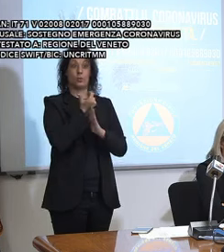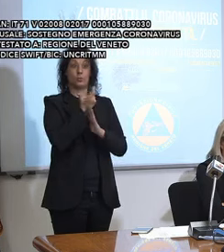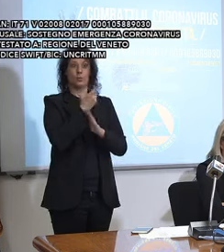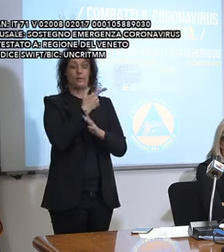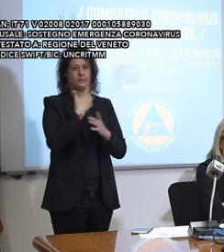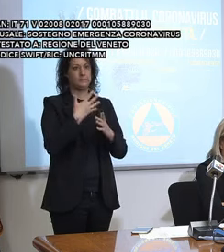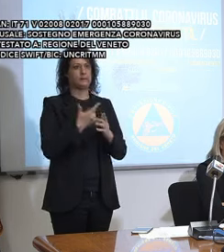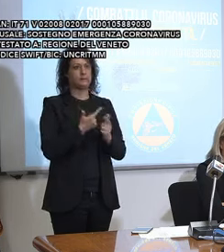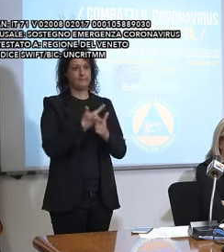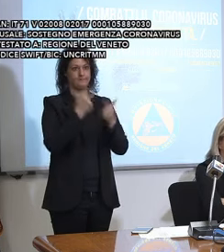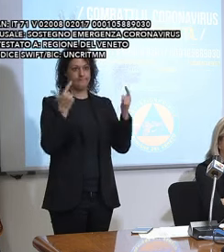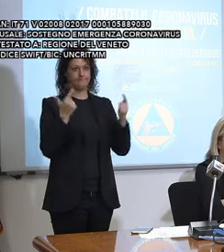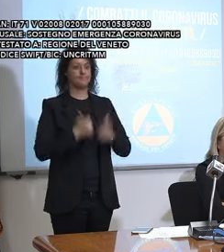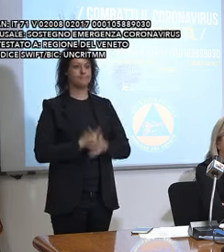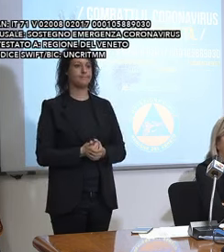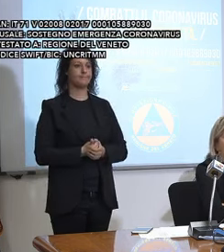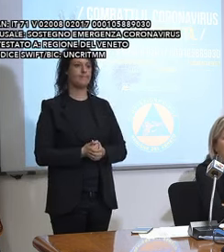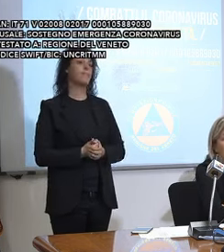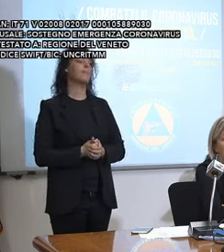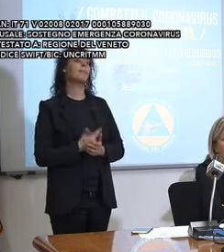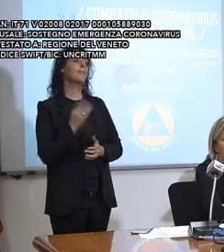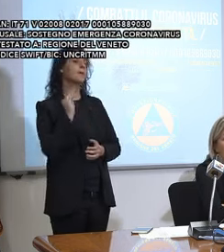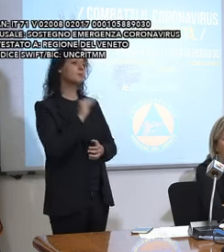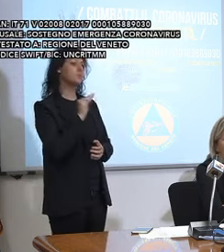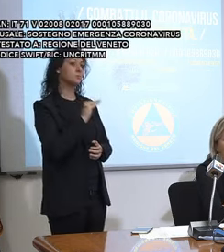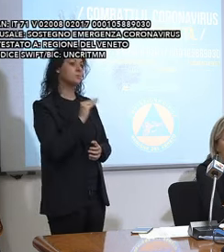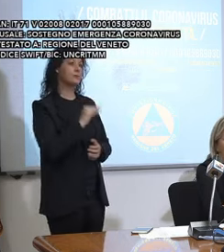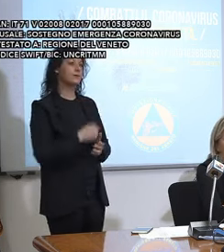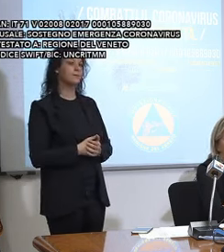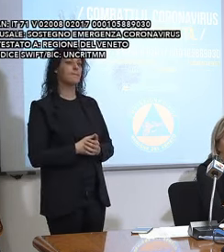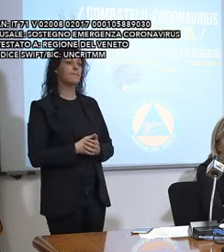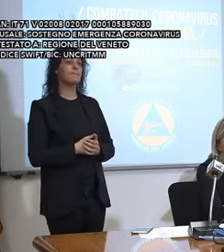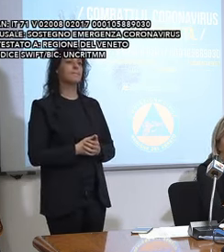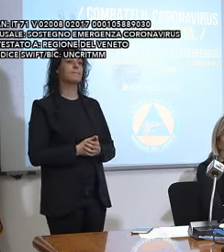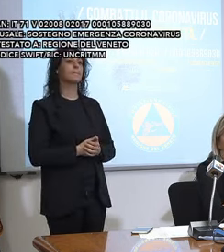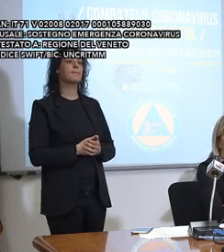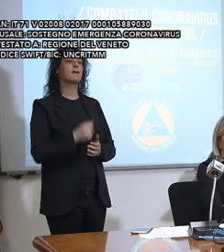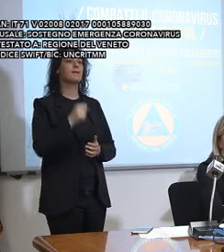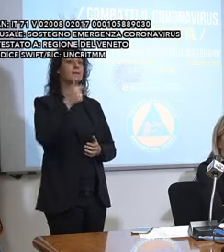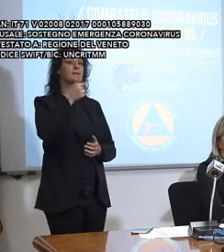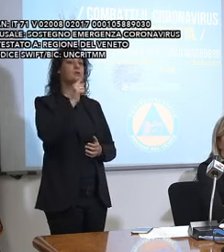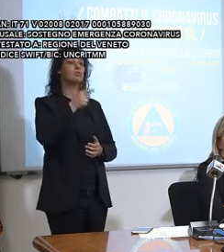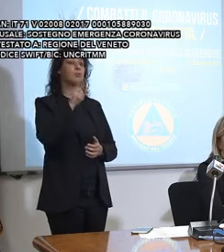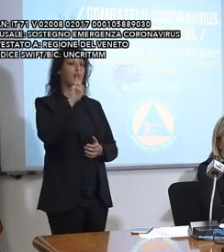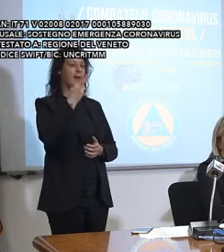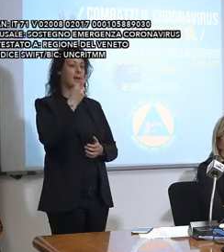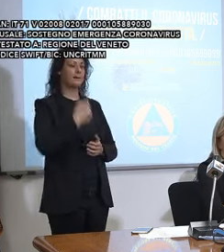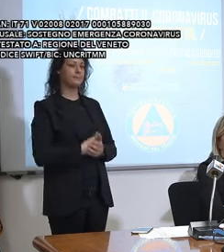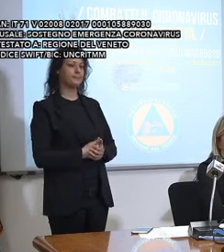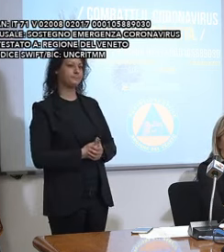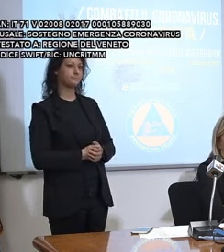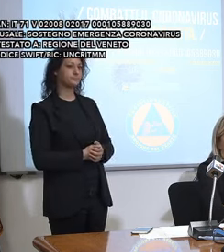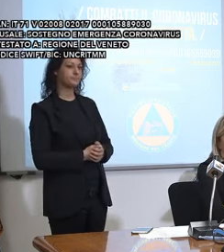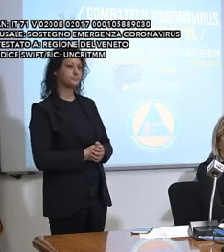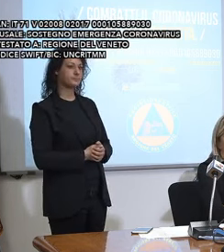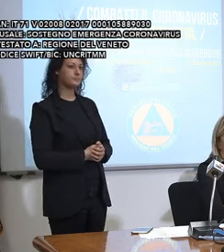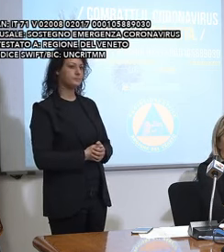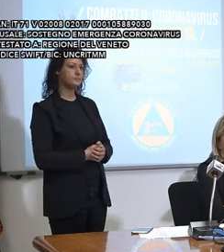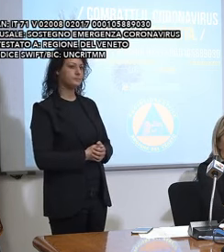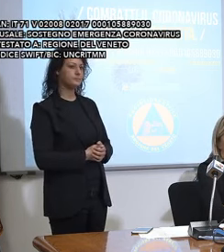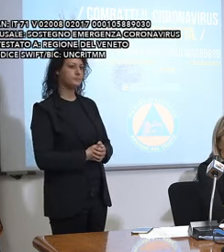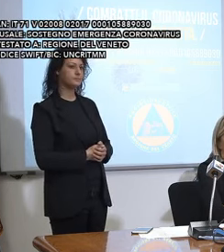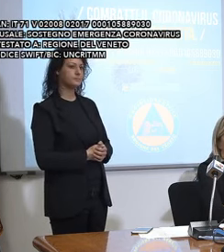importanti. Grazie. Posso chiedere Massimo Zennaro Tregante? Il Viere. Sì, avete probabilmente